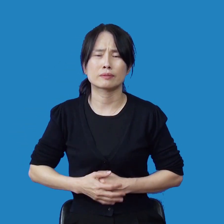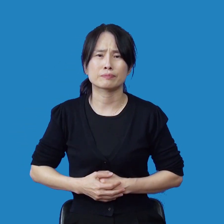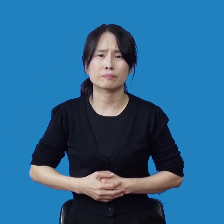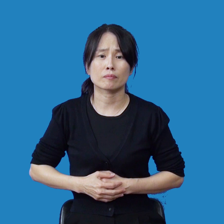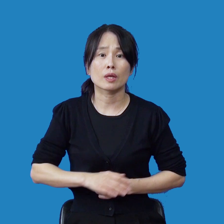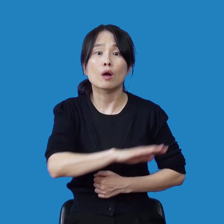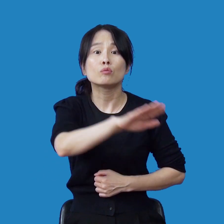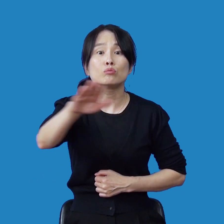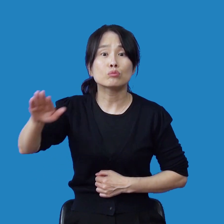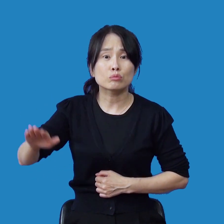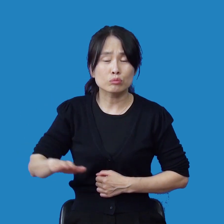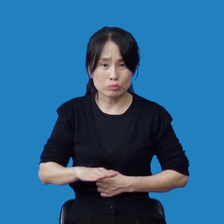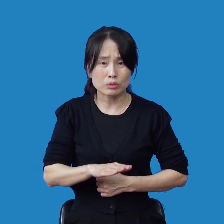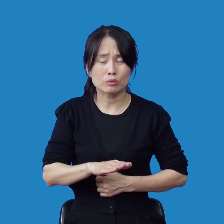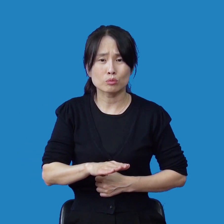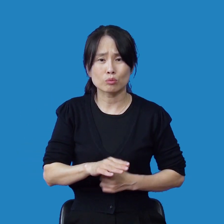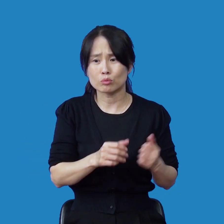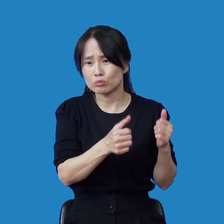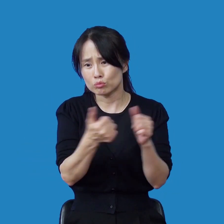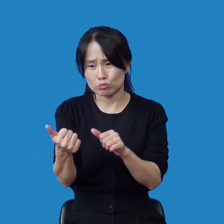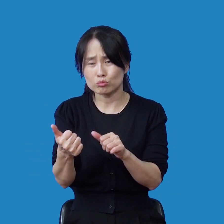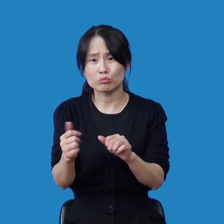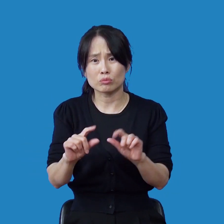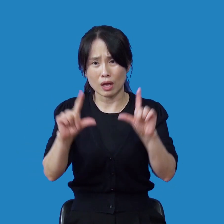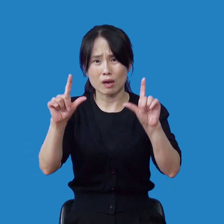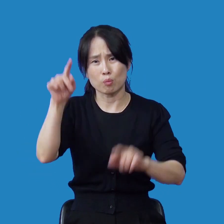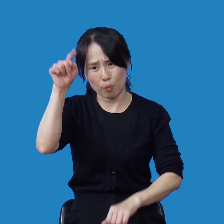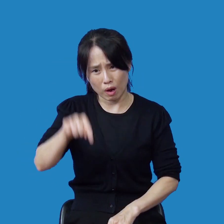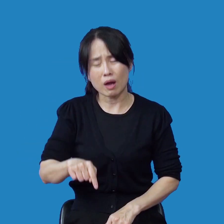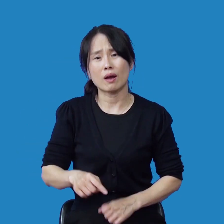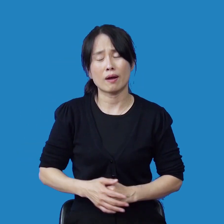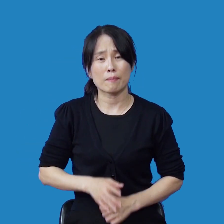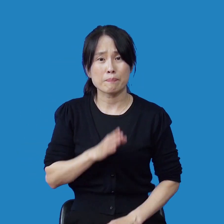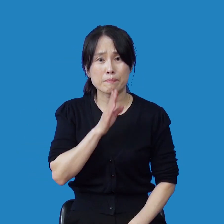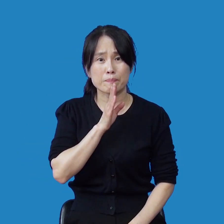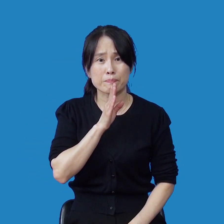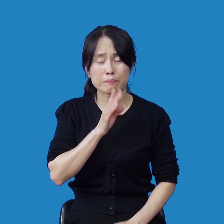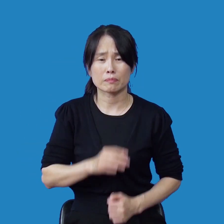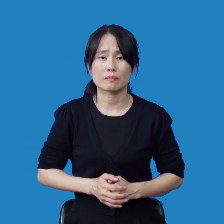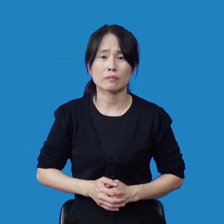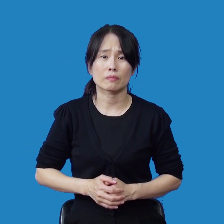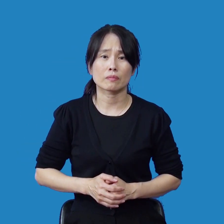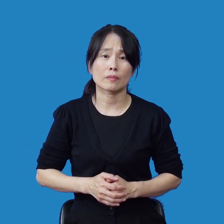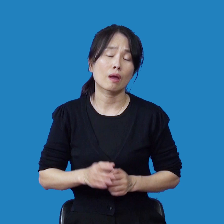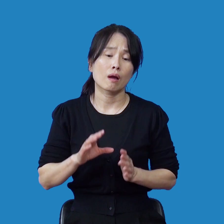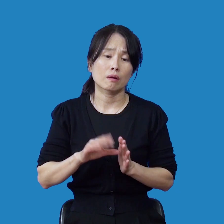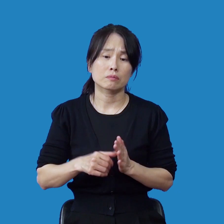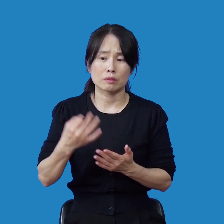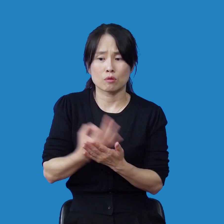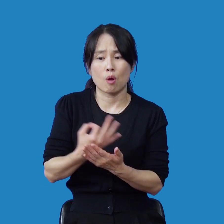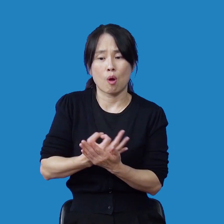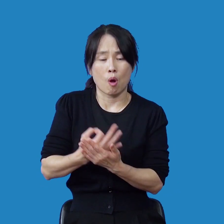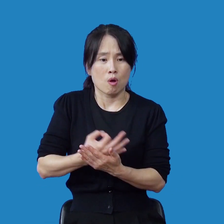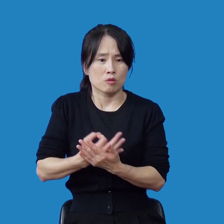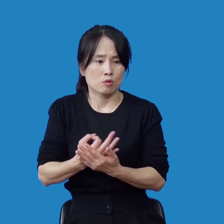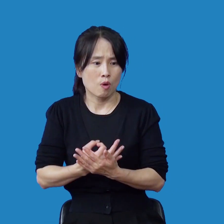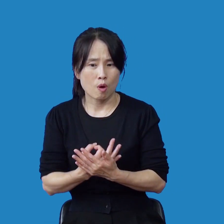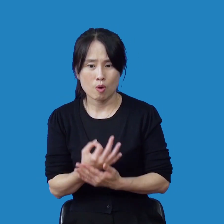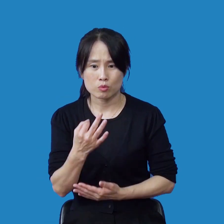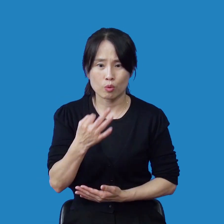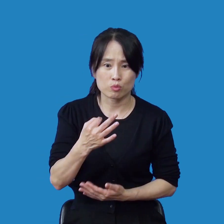우리도 언젠가는 마지막 순간을 맞겠지요. 그때는 돈을 더 벌지 못해서 서러운 것이